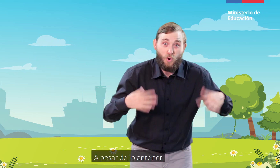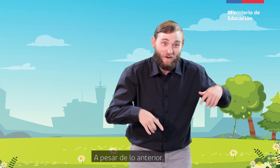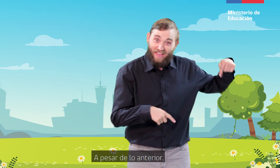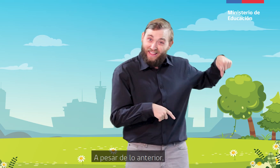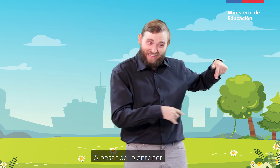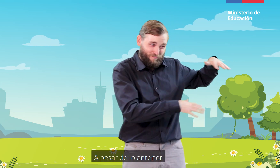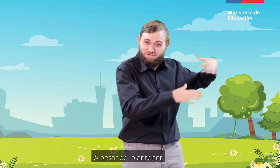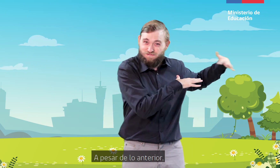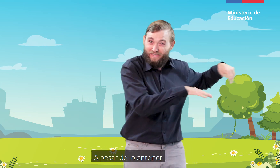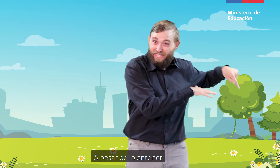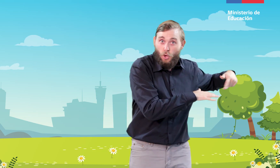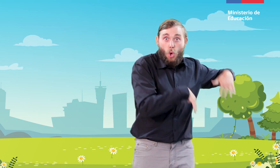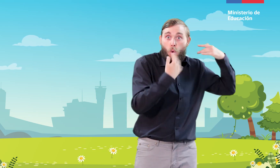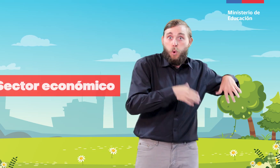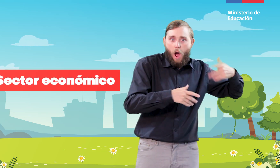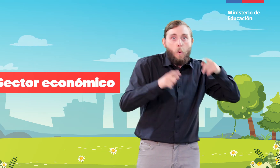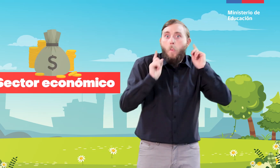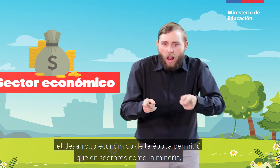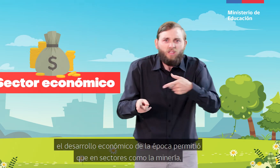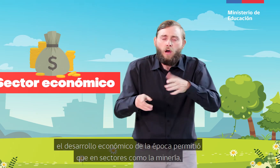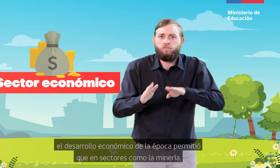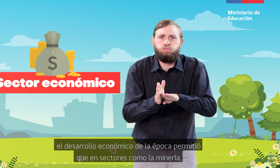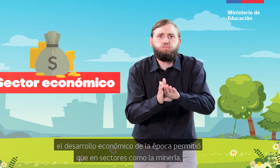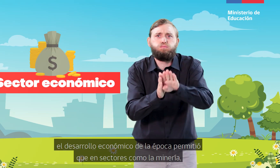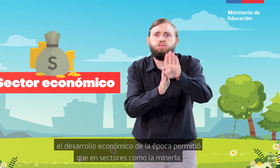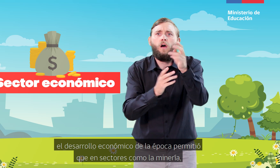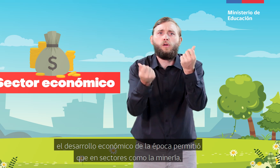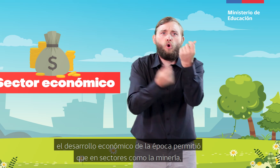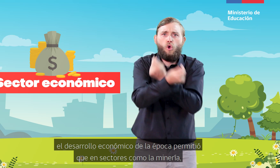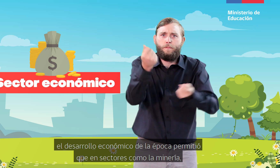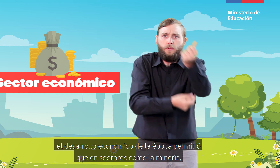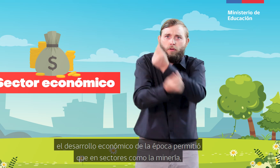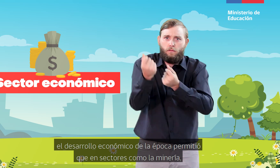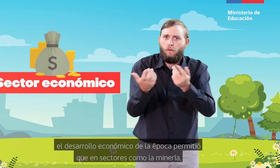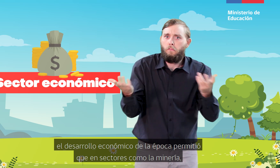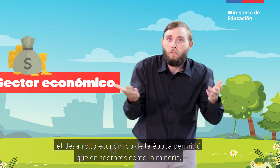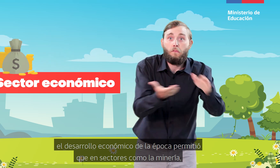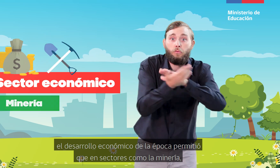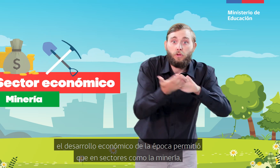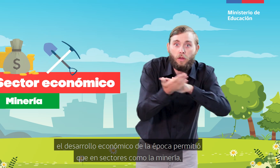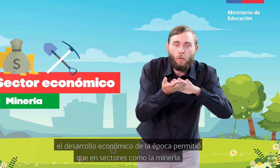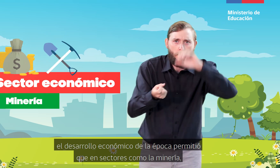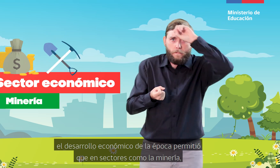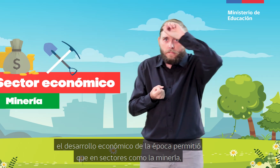A pesar de lo anterior, el desarrollo económico de la época permitió que en sectores como la